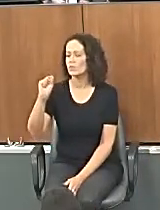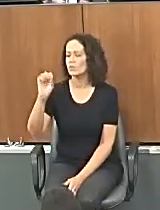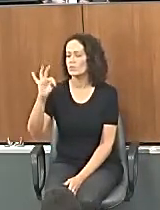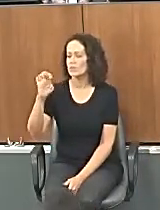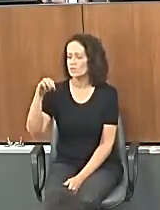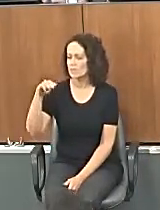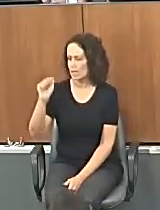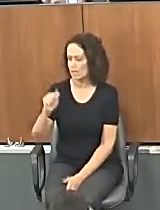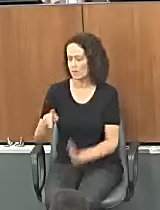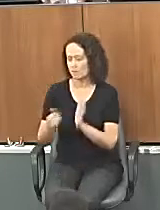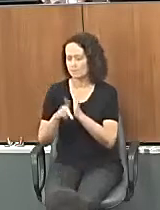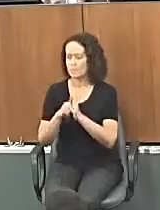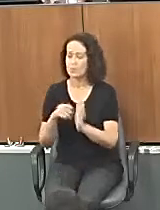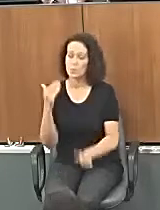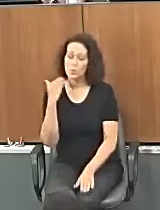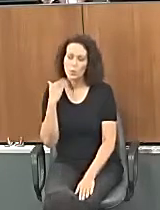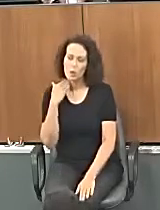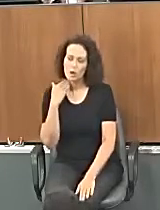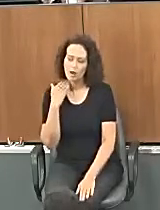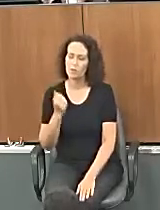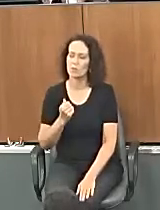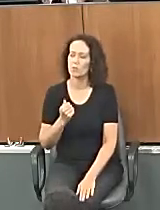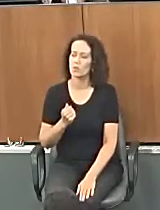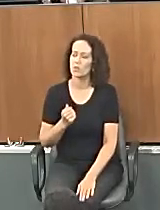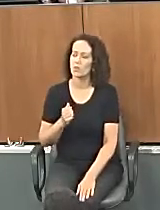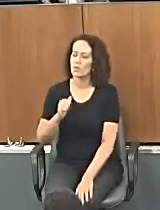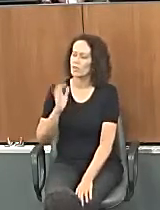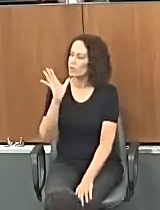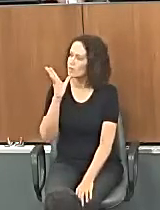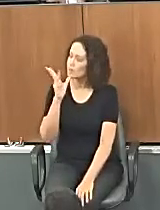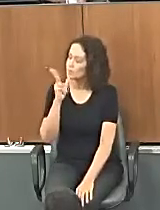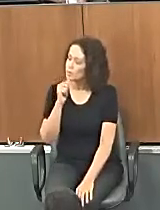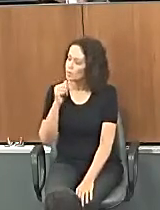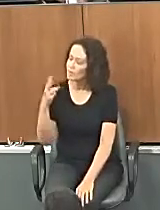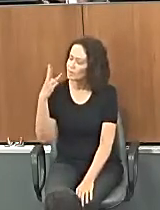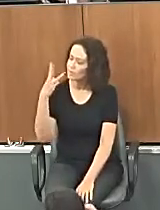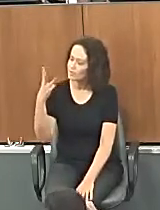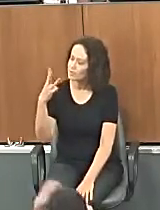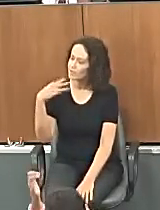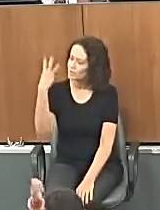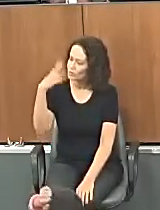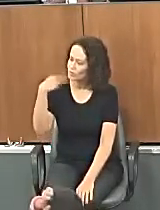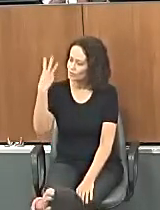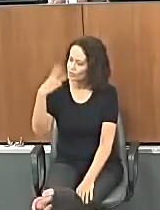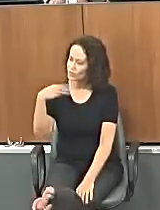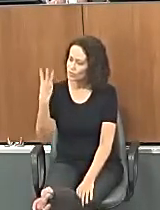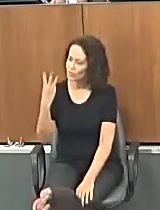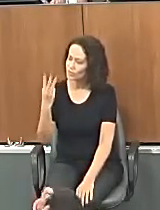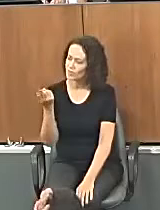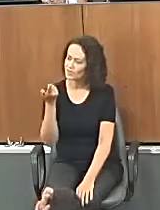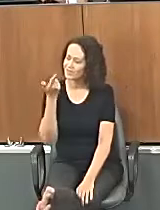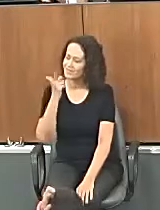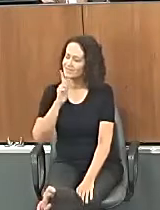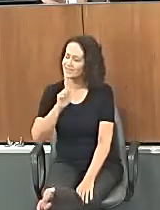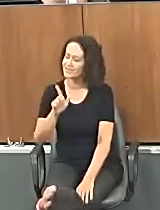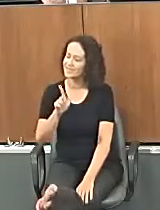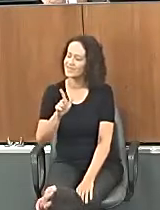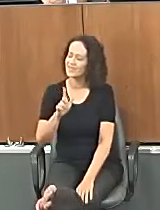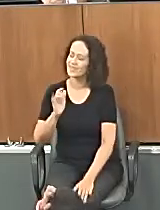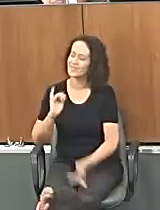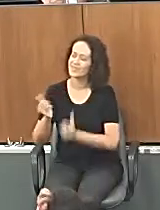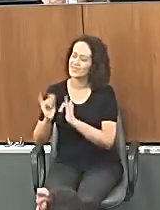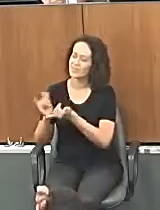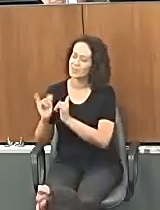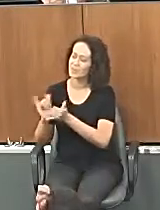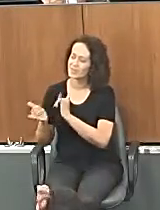sistema do banco em que ele demorava três horas para o sistema rodar com todas as informações que vinham do brasil pra que